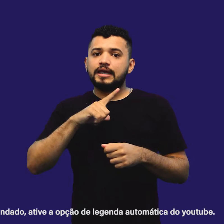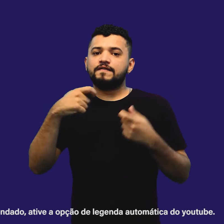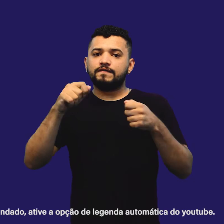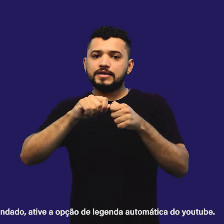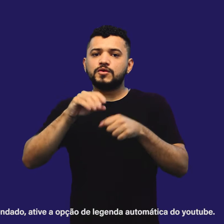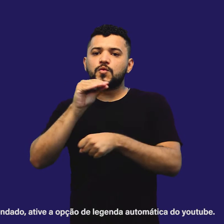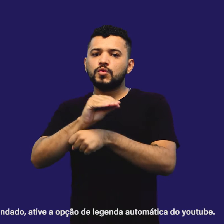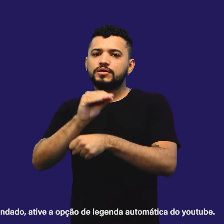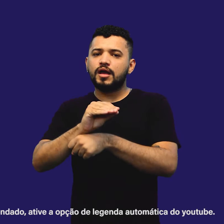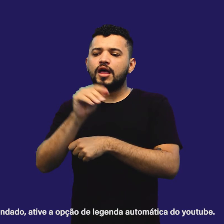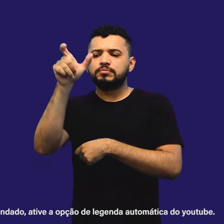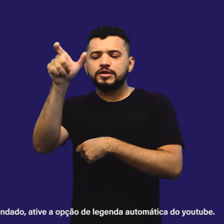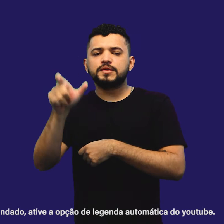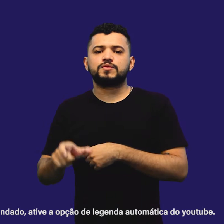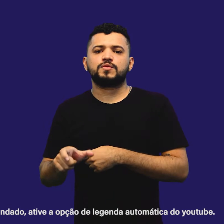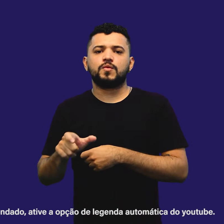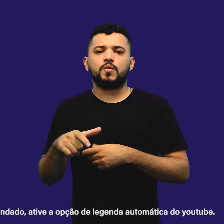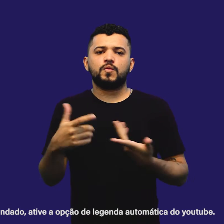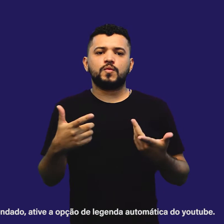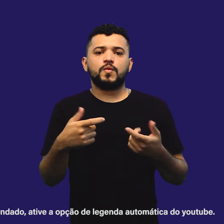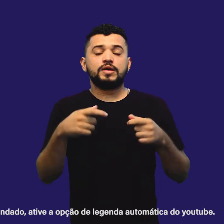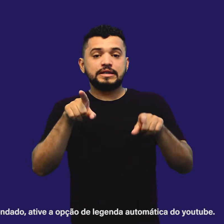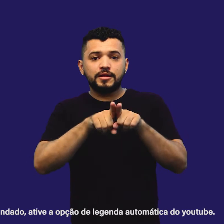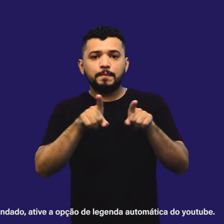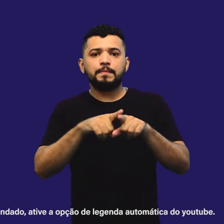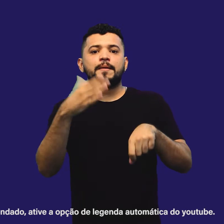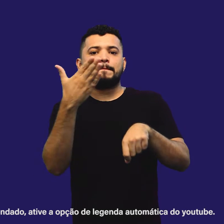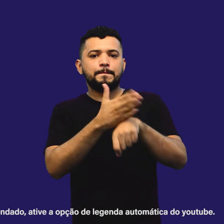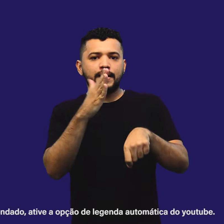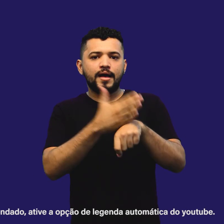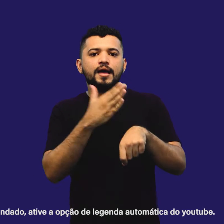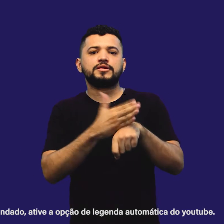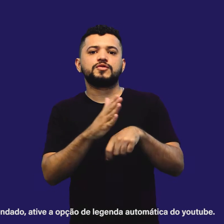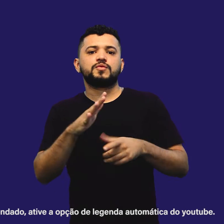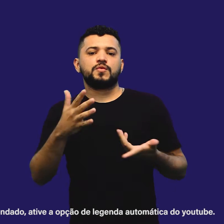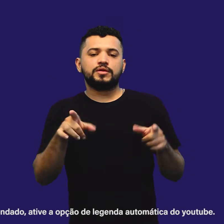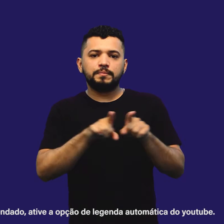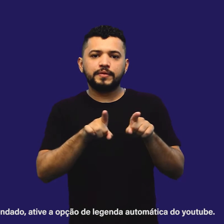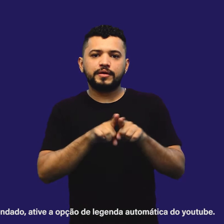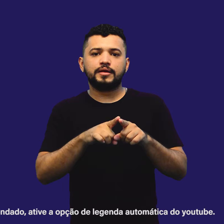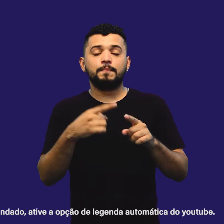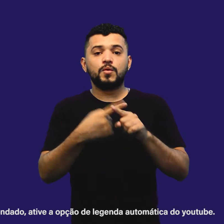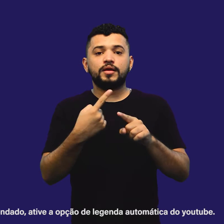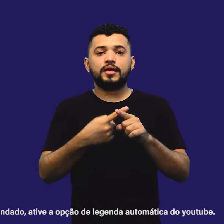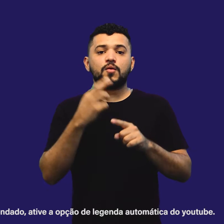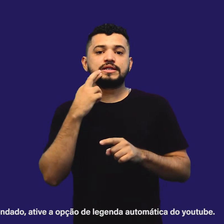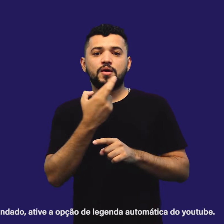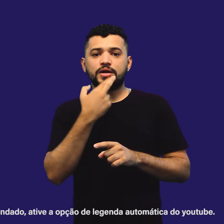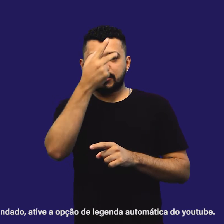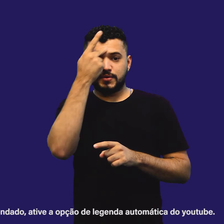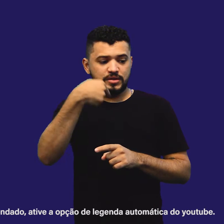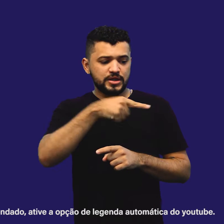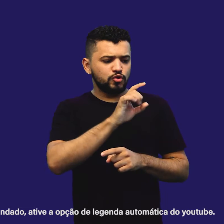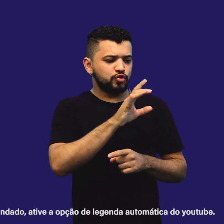esquecido disso. A praticidade, correr atrás do tempo, o restaurante self-service, nos tirou um pouco esse olhar. e ele